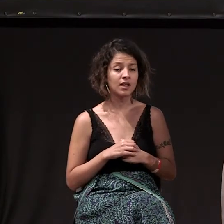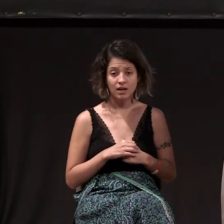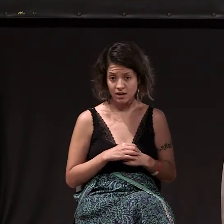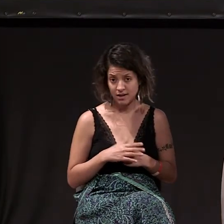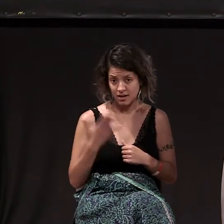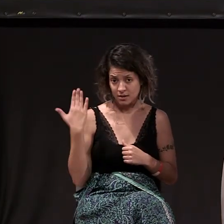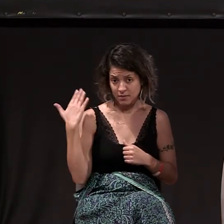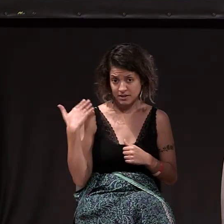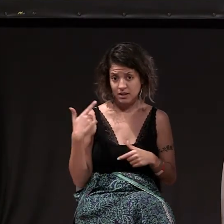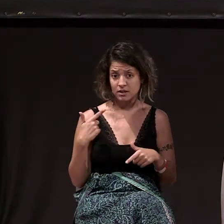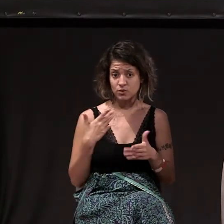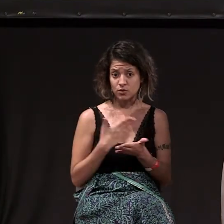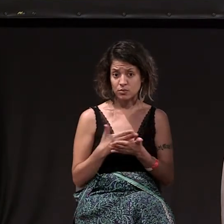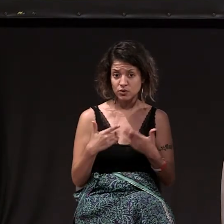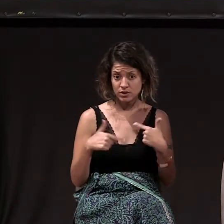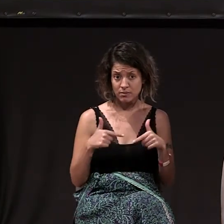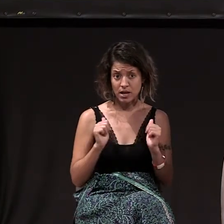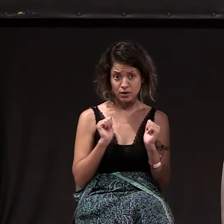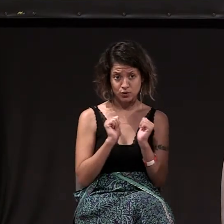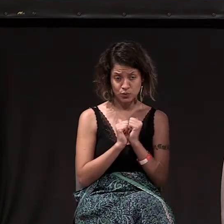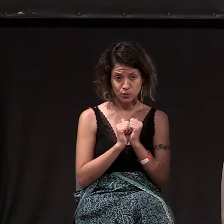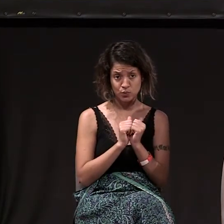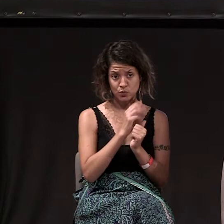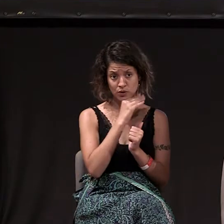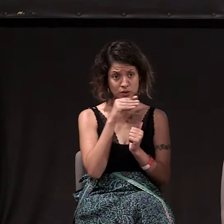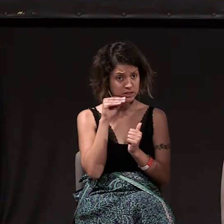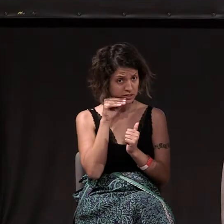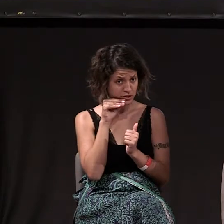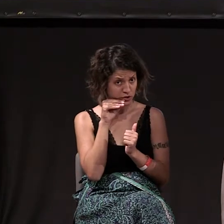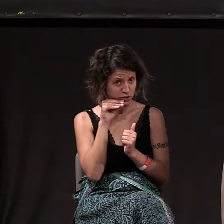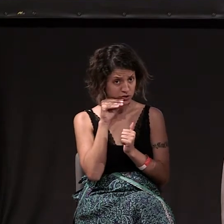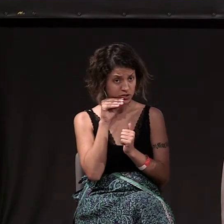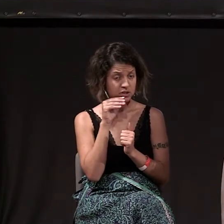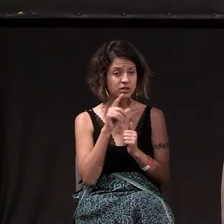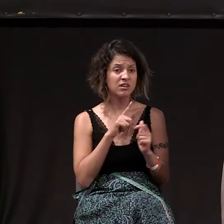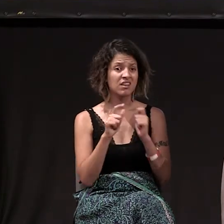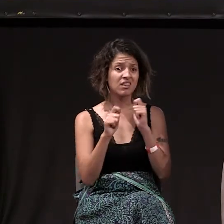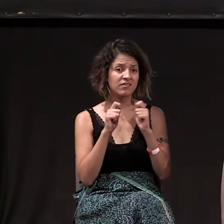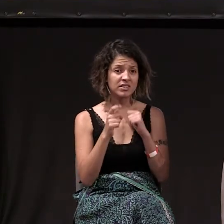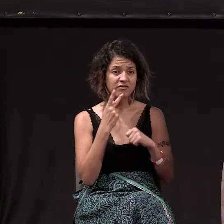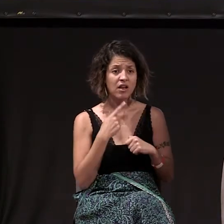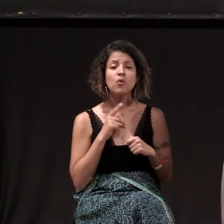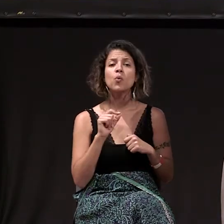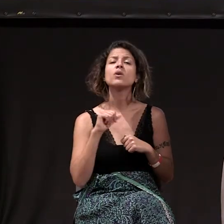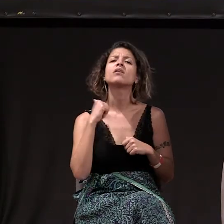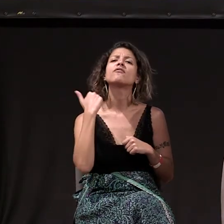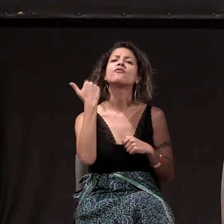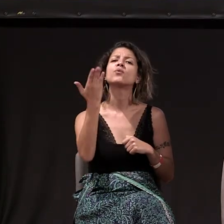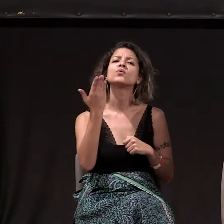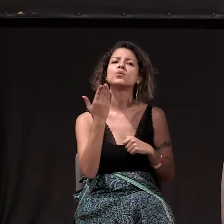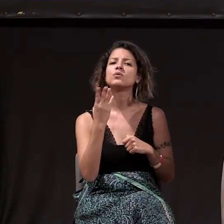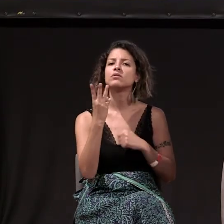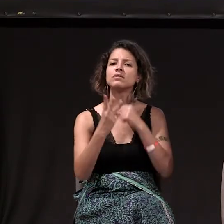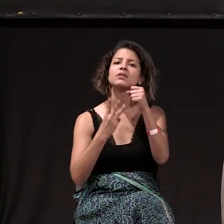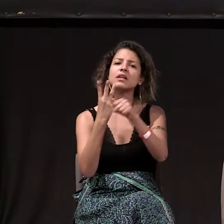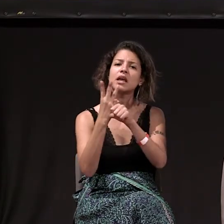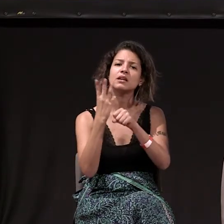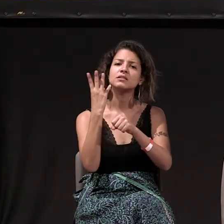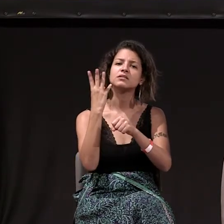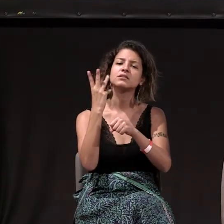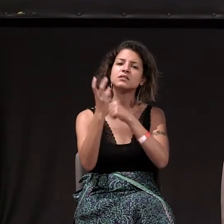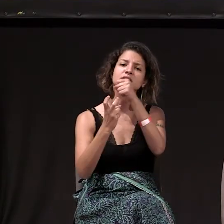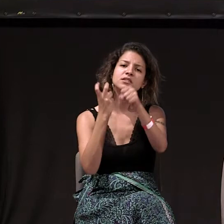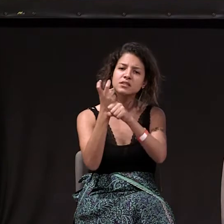adolescentes, e nós fazíamos uma entrevista com eles e elas, e dizíamos, o que você quer fazer daqui a 2 anos, daqui a 3 anos, daqui a 5